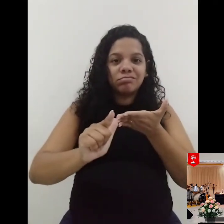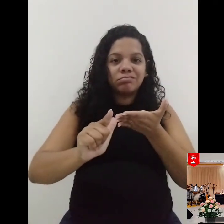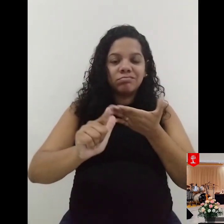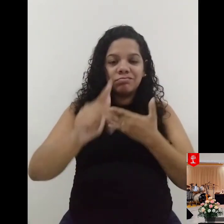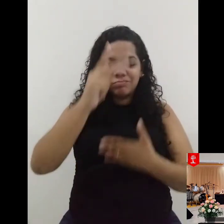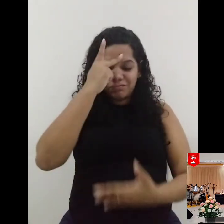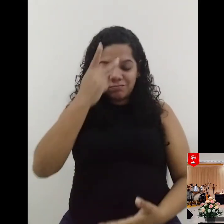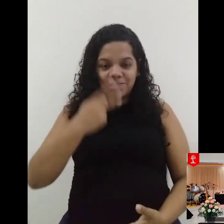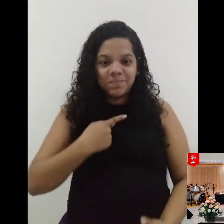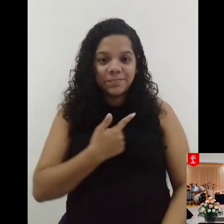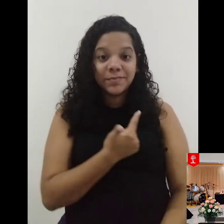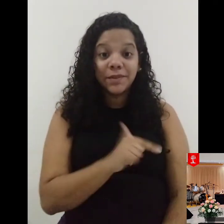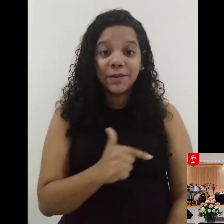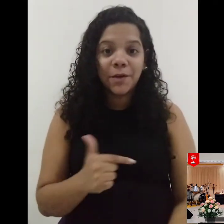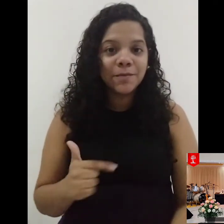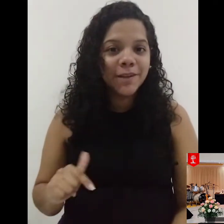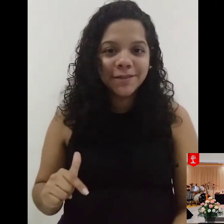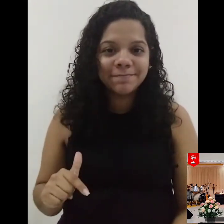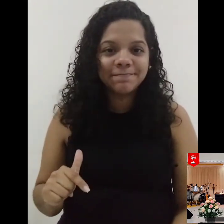foi rejeitado.